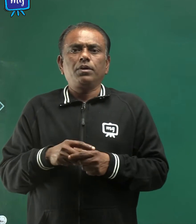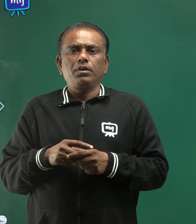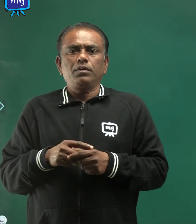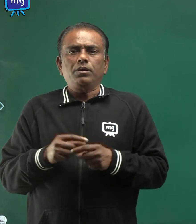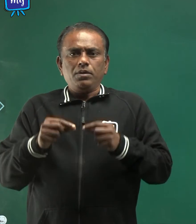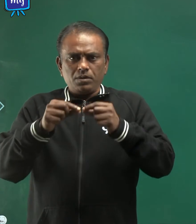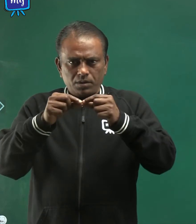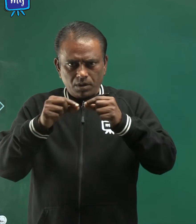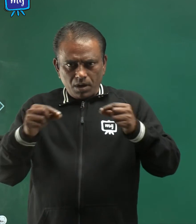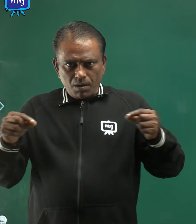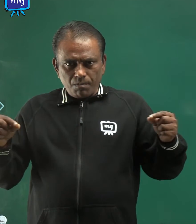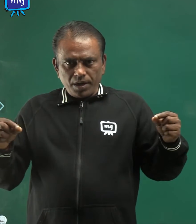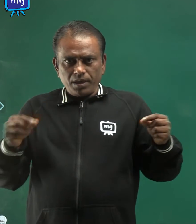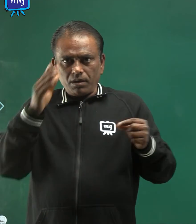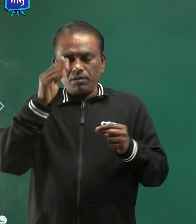लंबाइयाँ